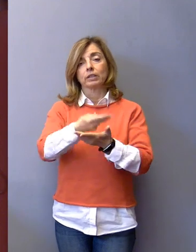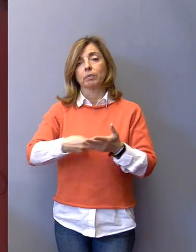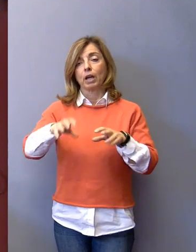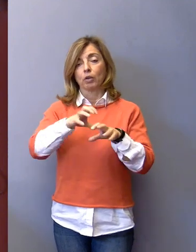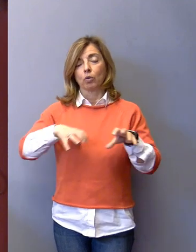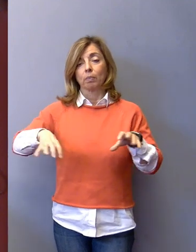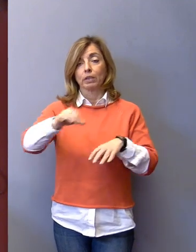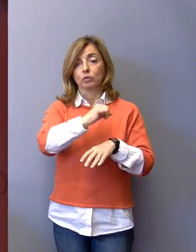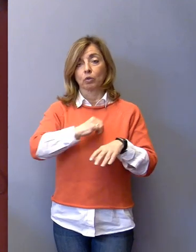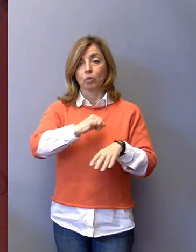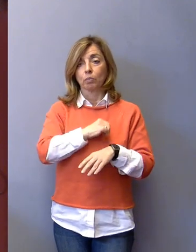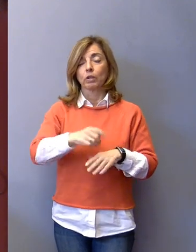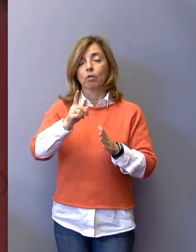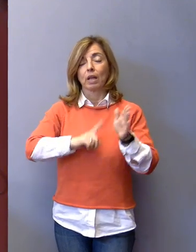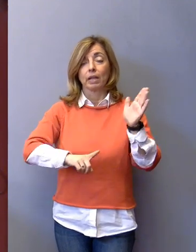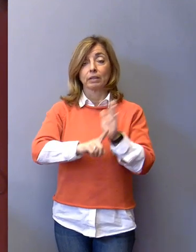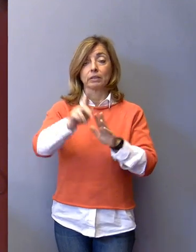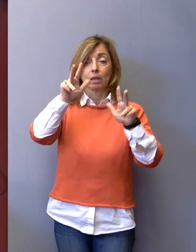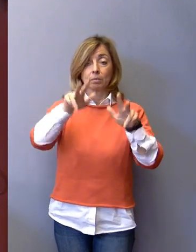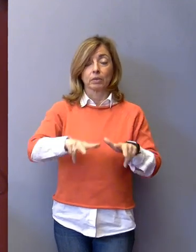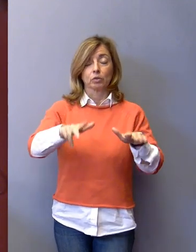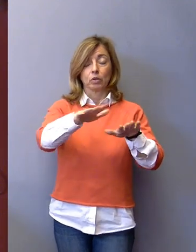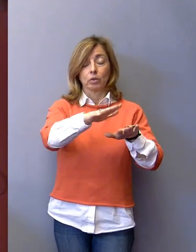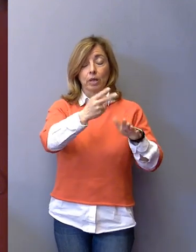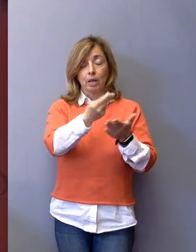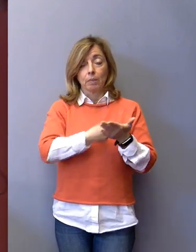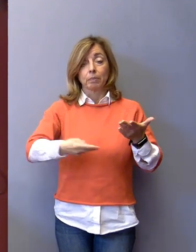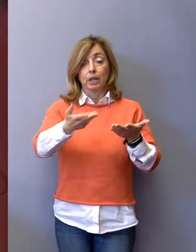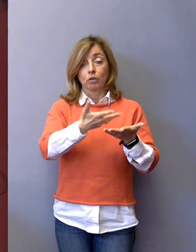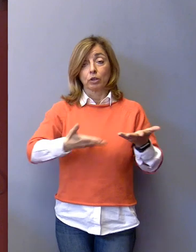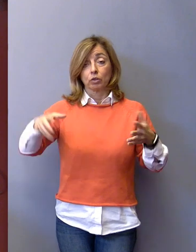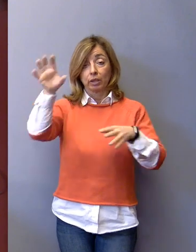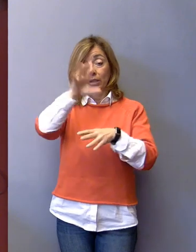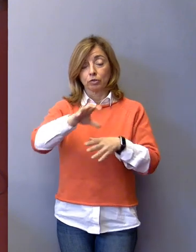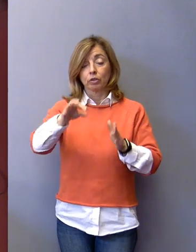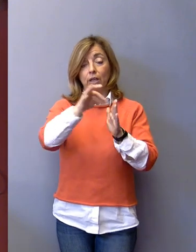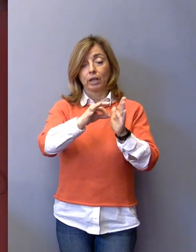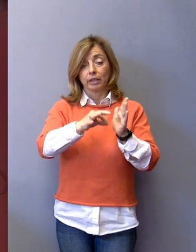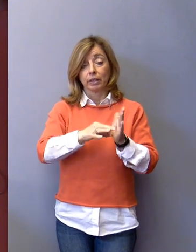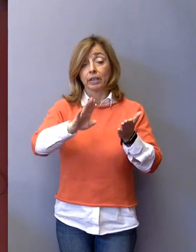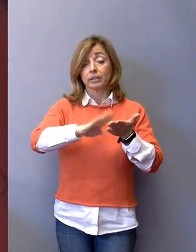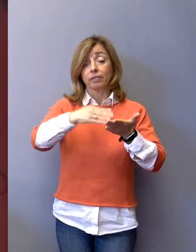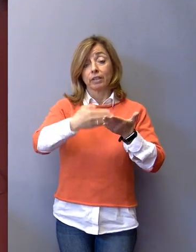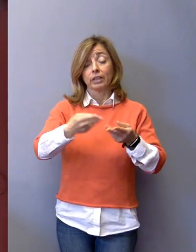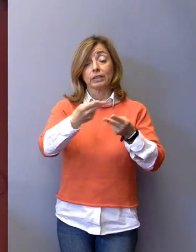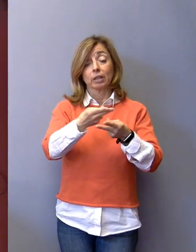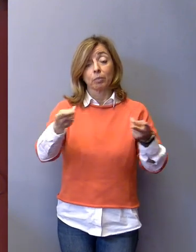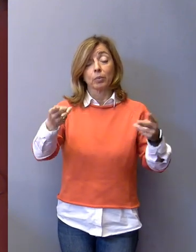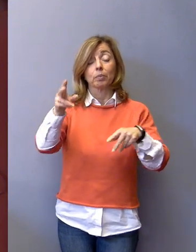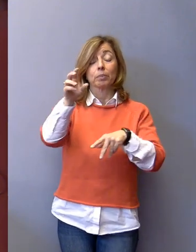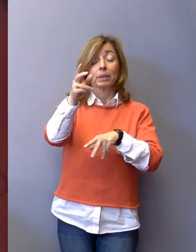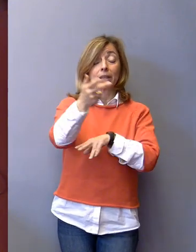all'esito dell'approvazione del Piano territoriale regionale dei criteri della Valenza pubblica dei servizi come dominanti sarà un piacere